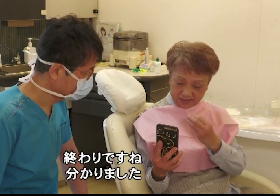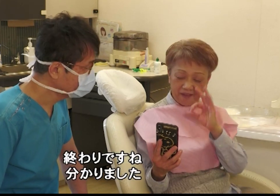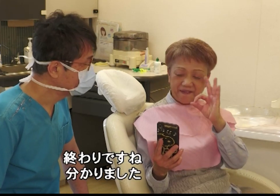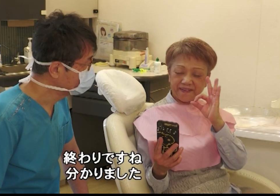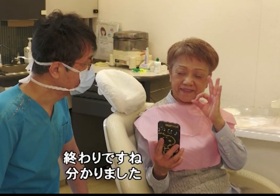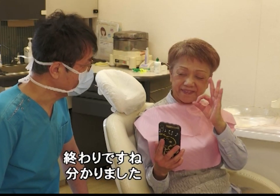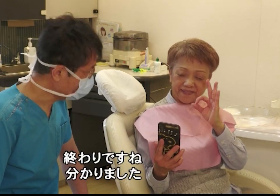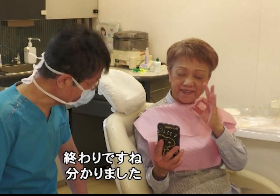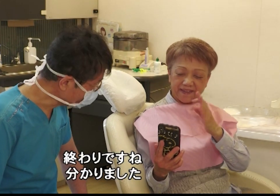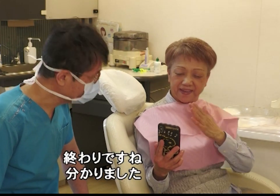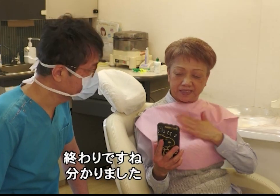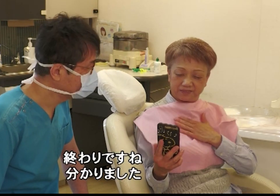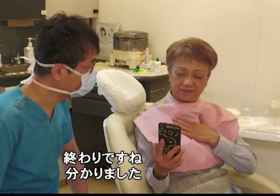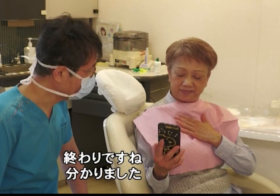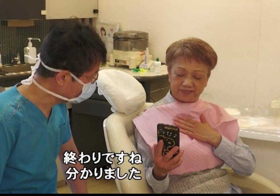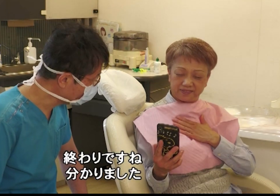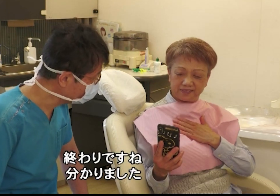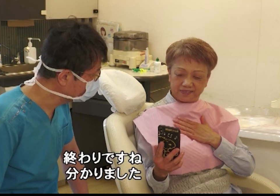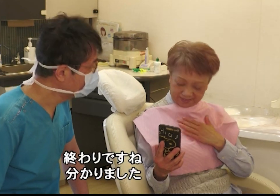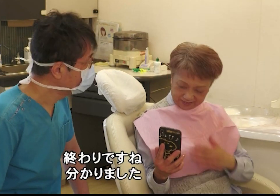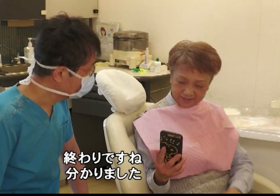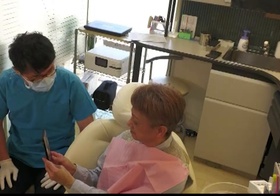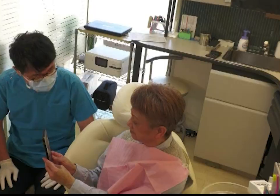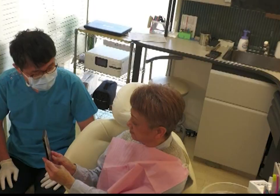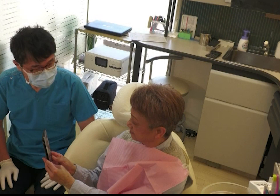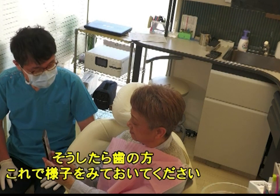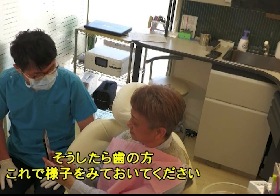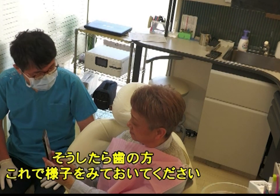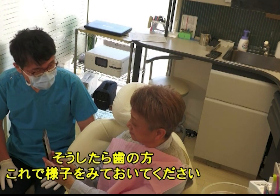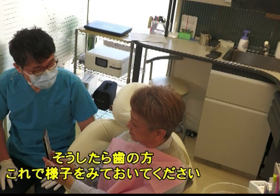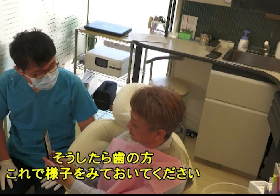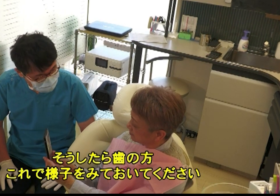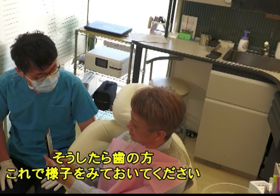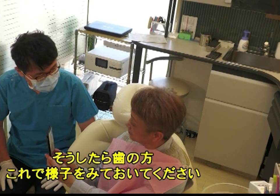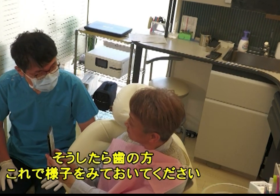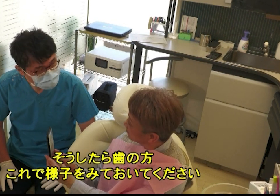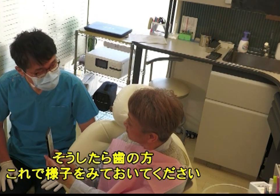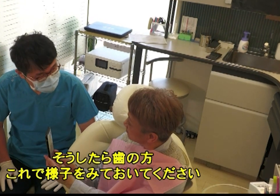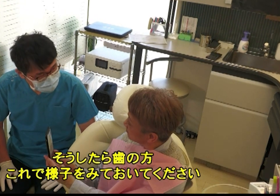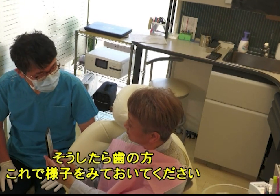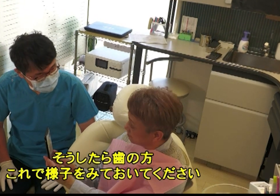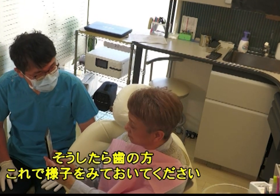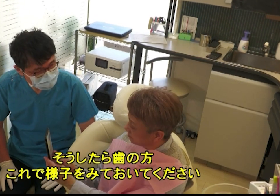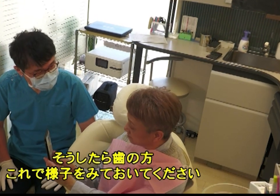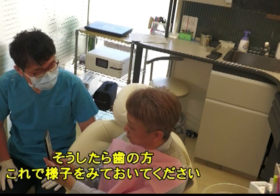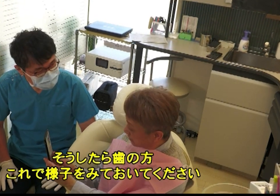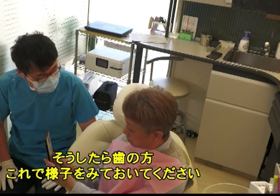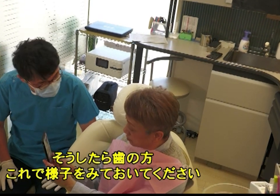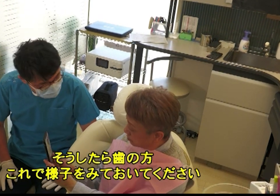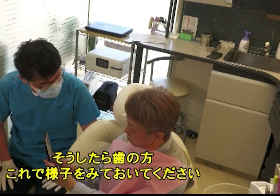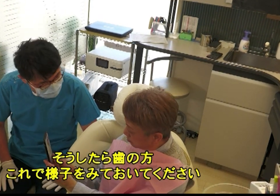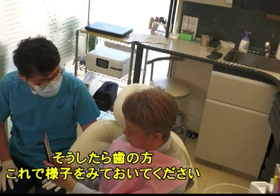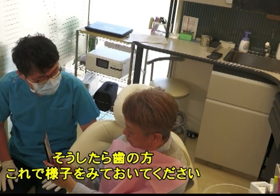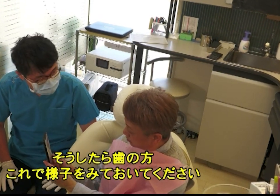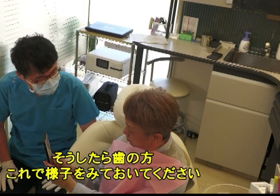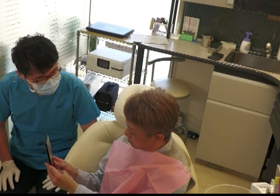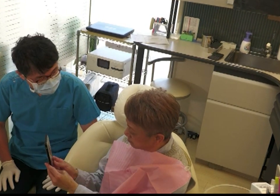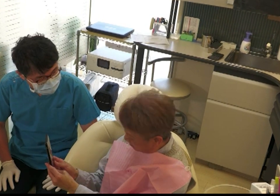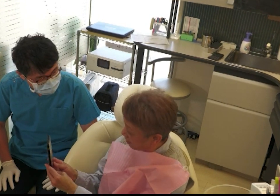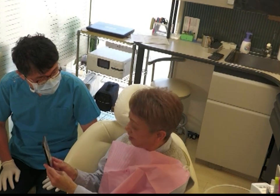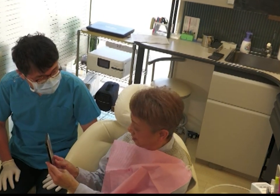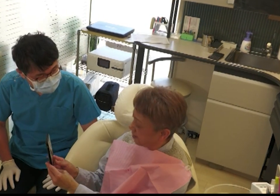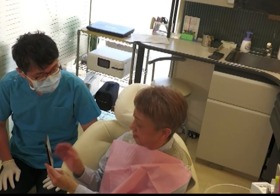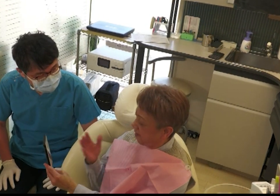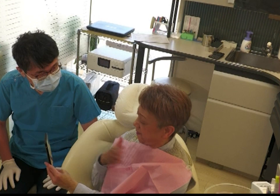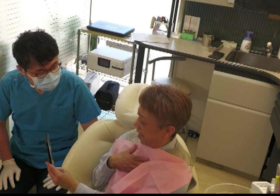あ、終わりですね。はい、わかりました。 はい、はい、そしたら歯の方、これで様子を見ておいてください。